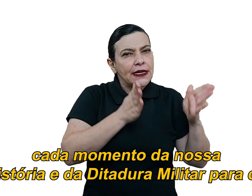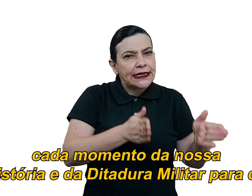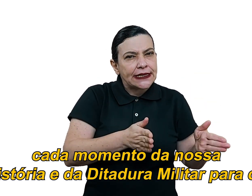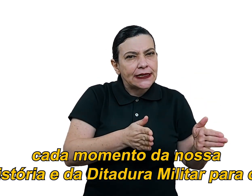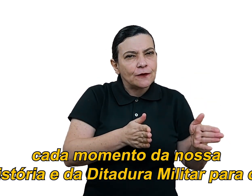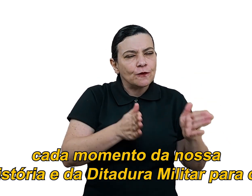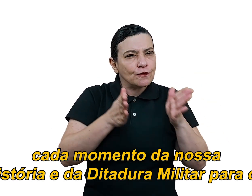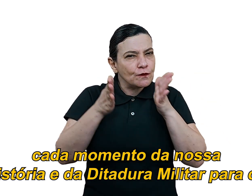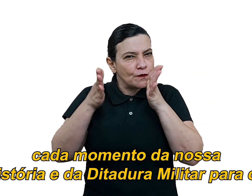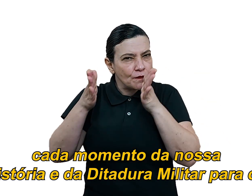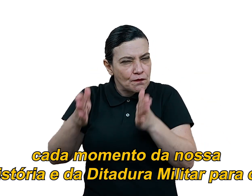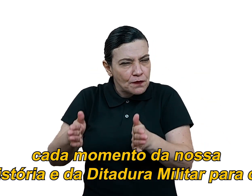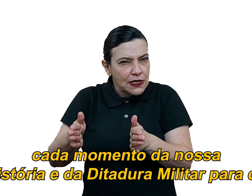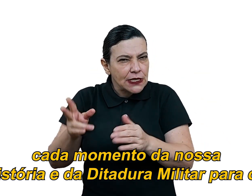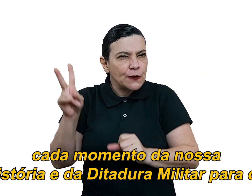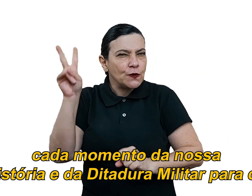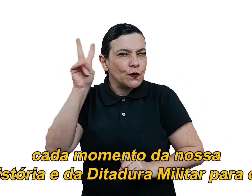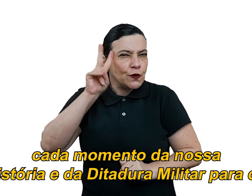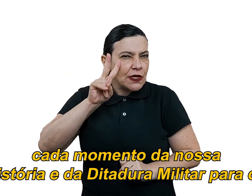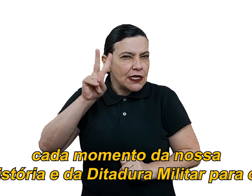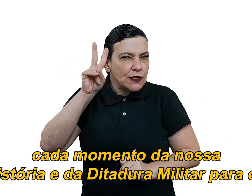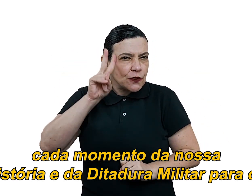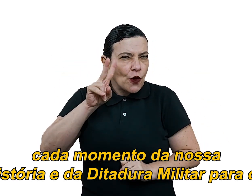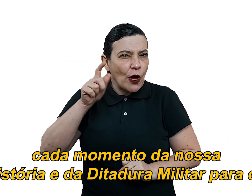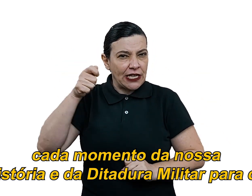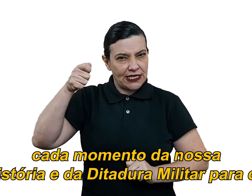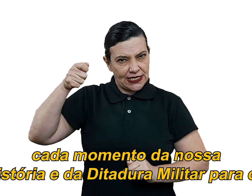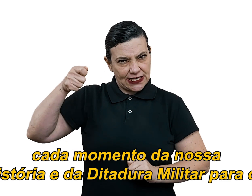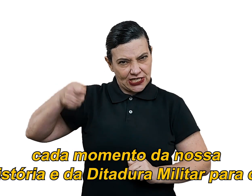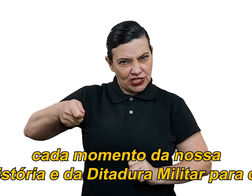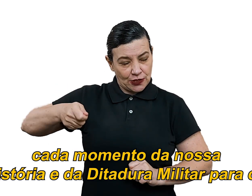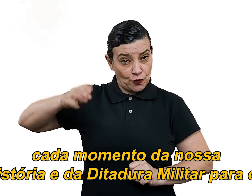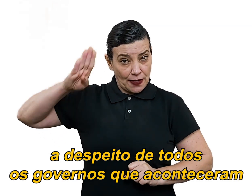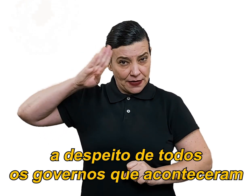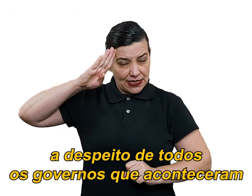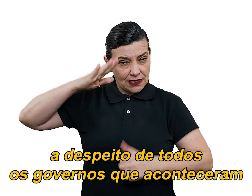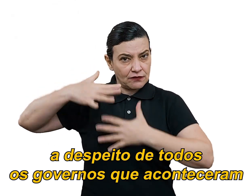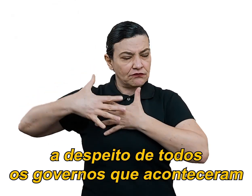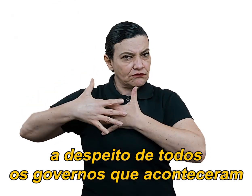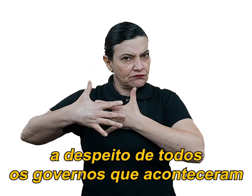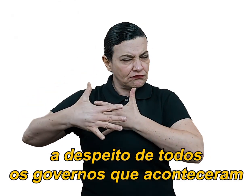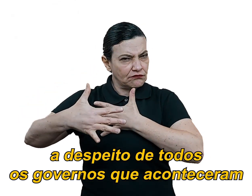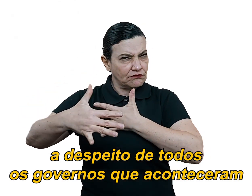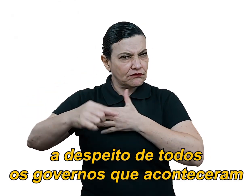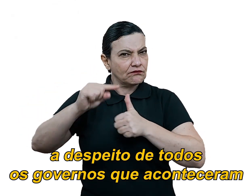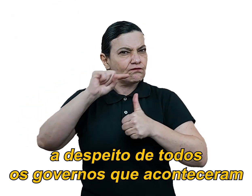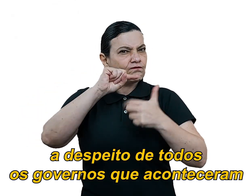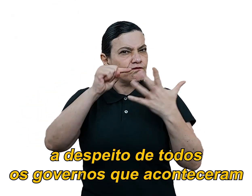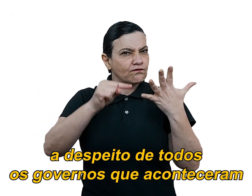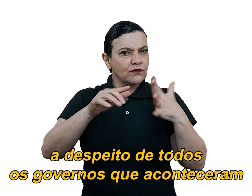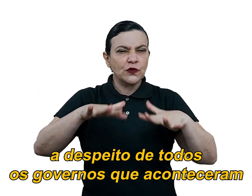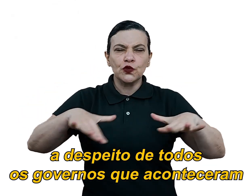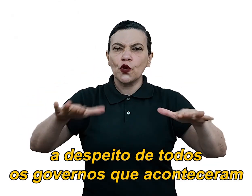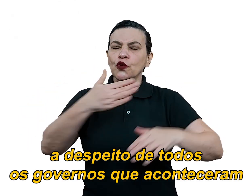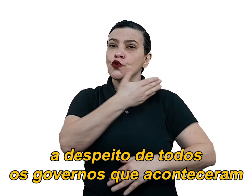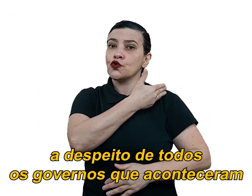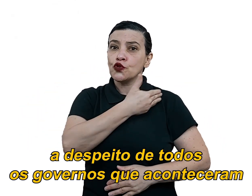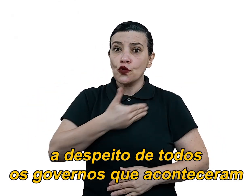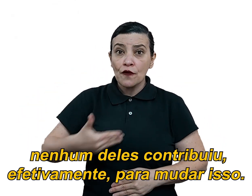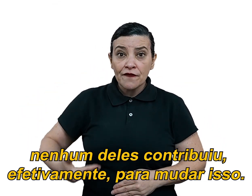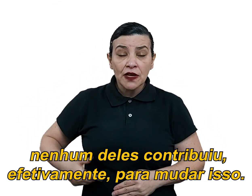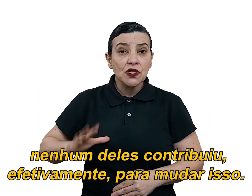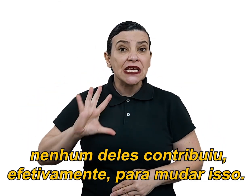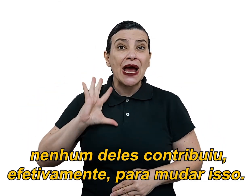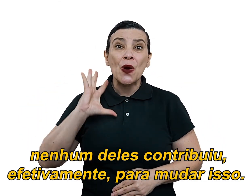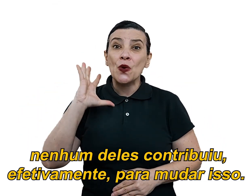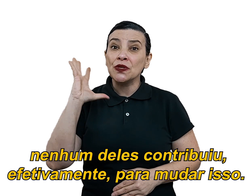momento da nossa história e da ditadura militar para cá, a despeito de todos os governos que